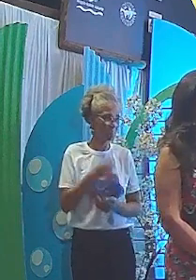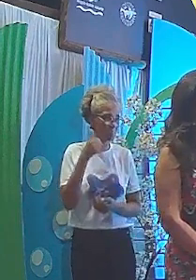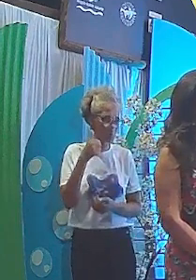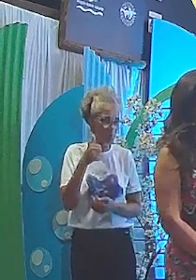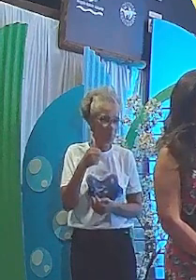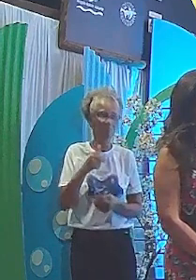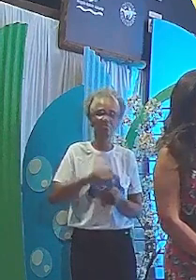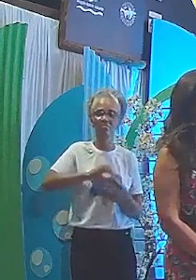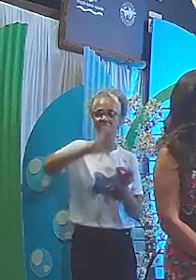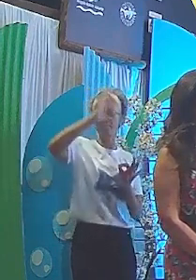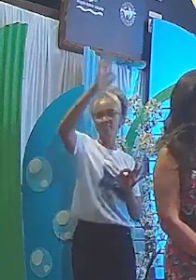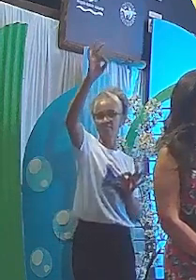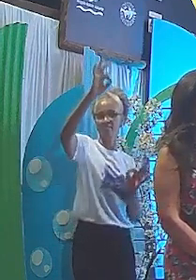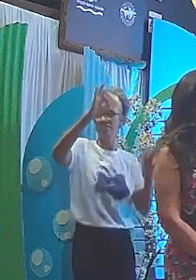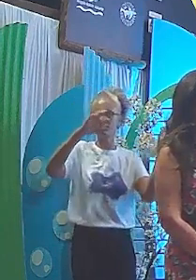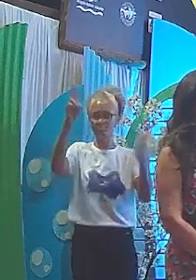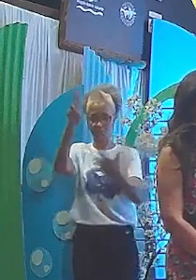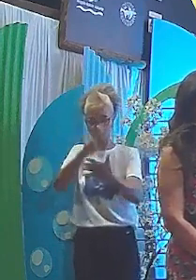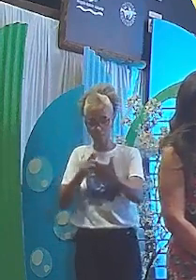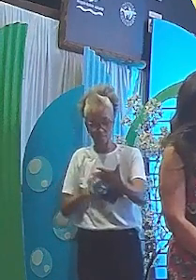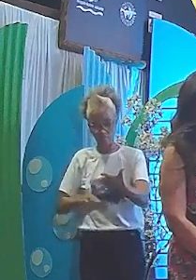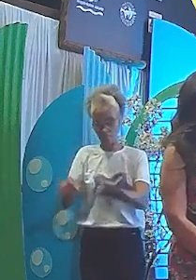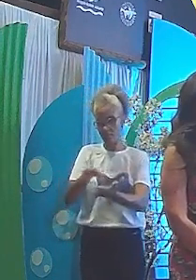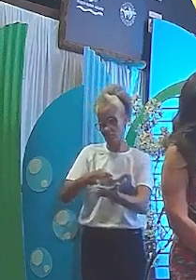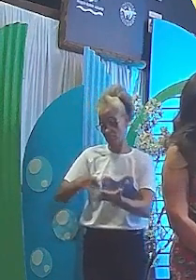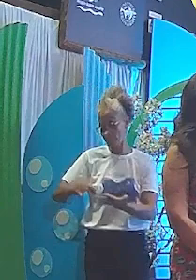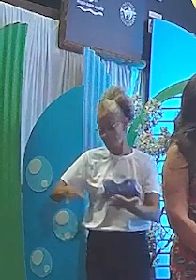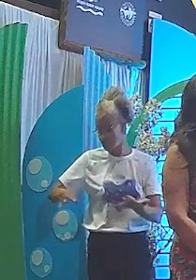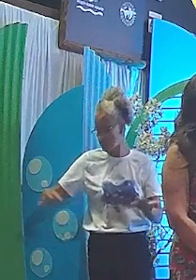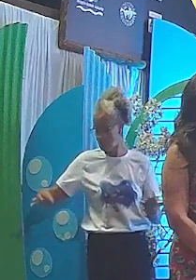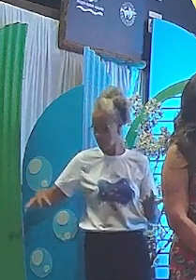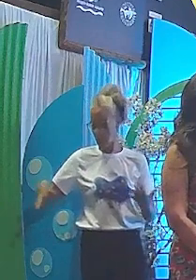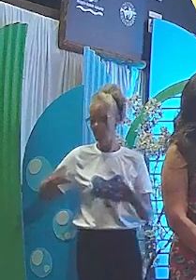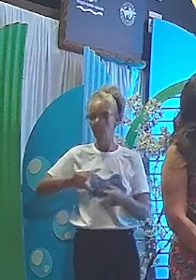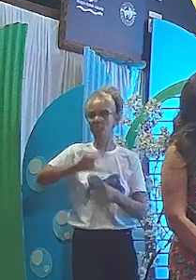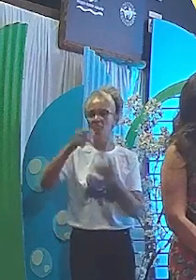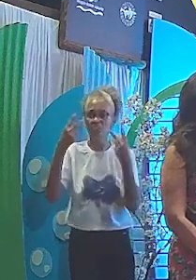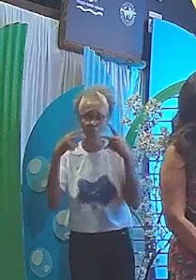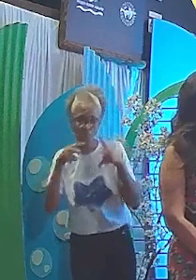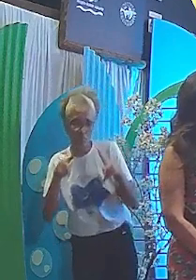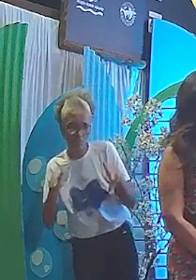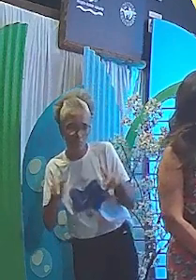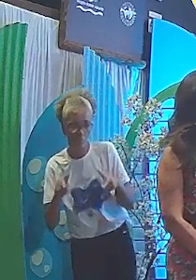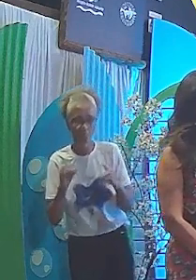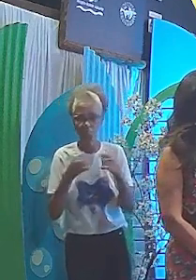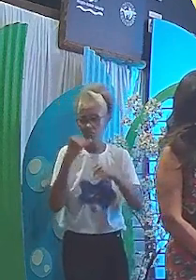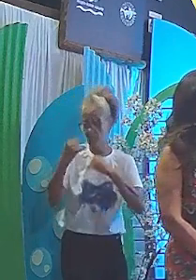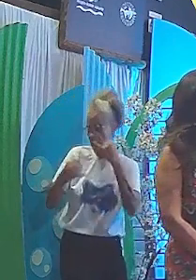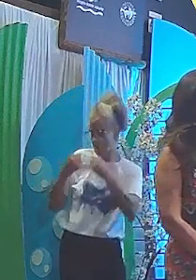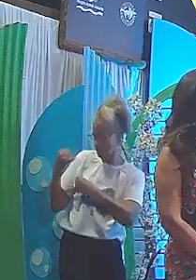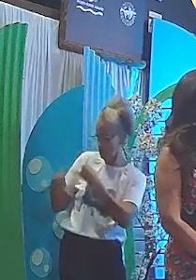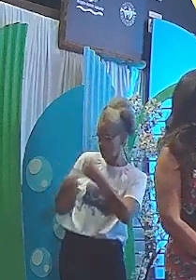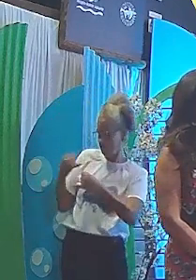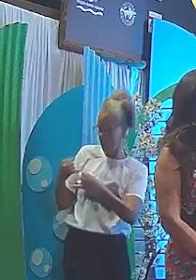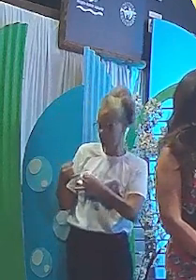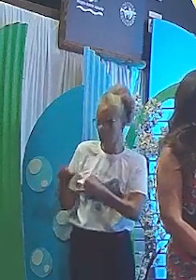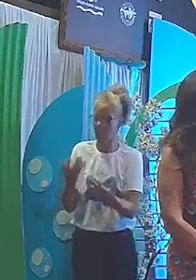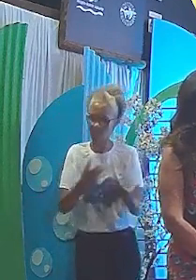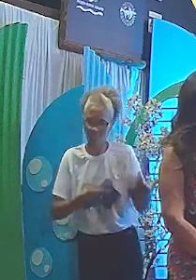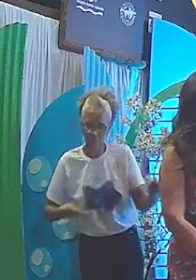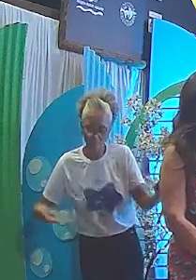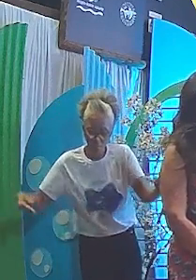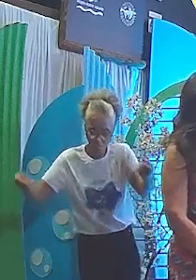mediação do livro, da leitura e da escrita por meio de formas lúdicas, da literatura, de rodas de conversa,